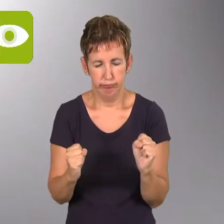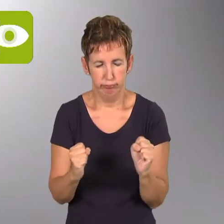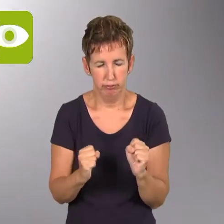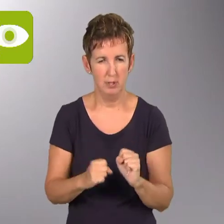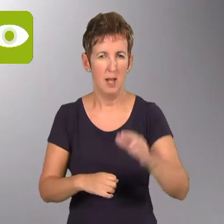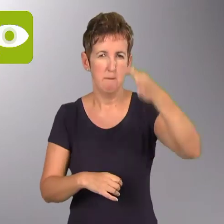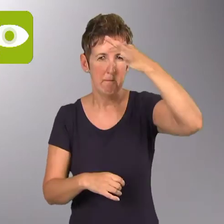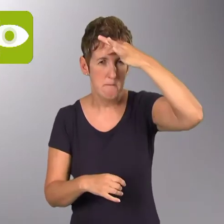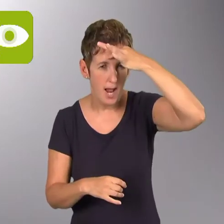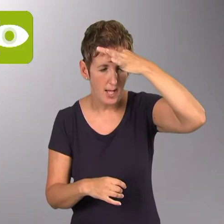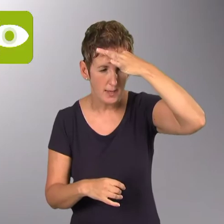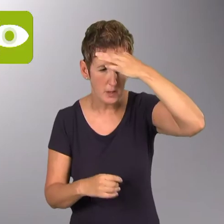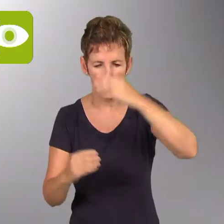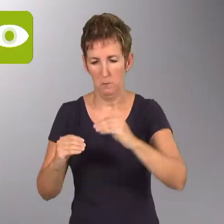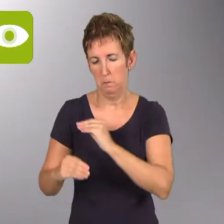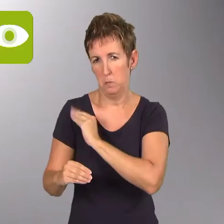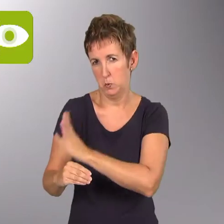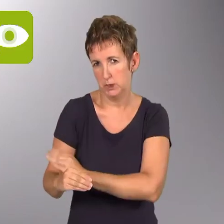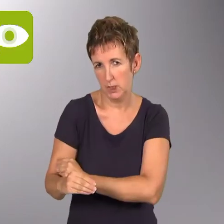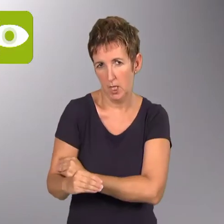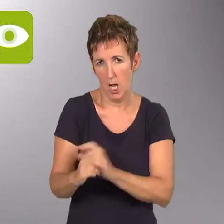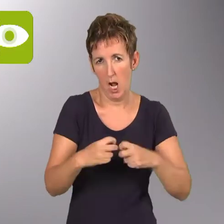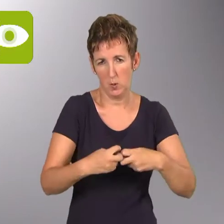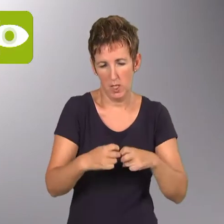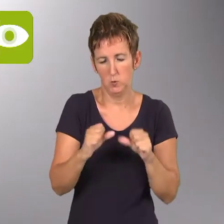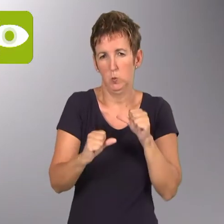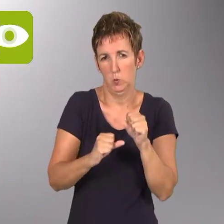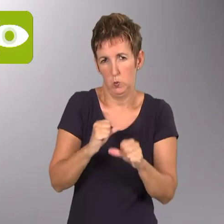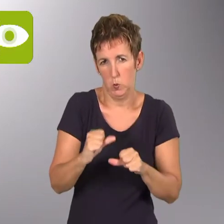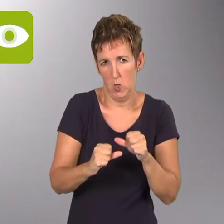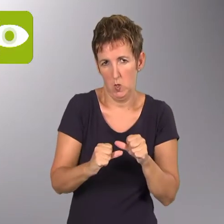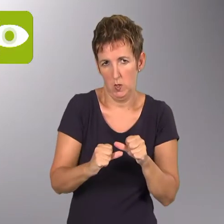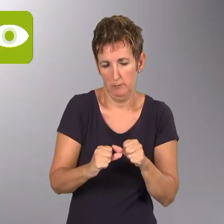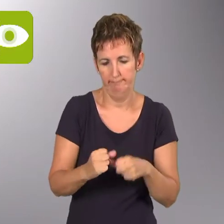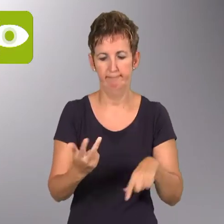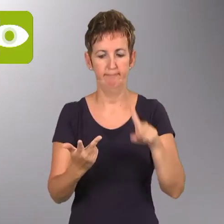Frissons, maux de tête, douleurs musculaires et articulaires.